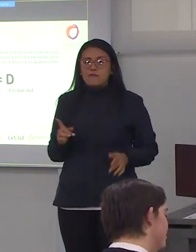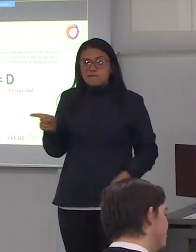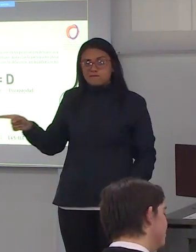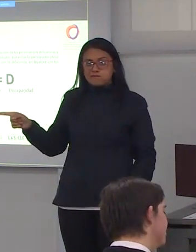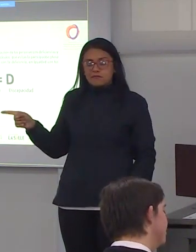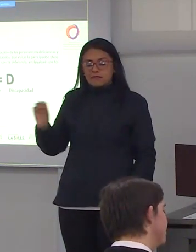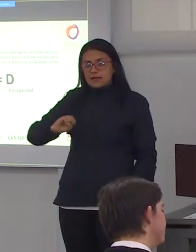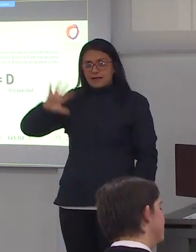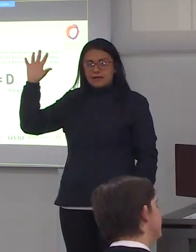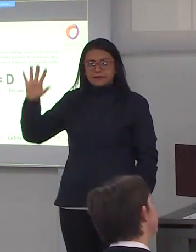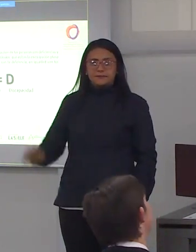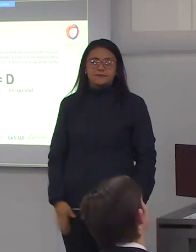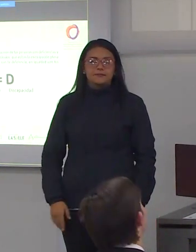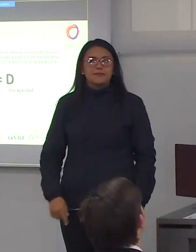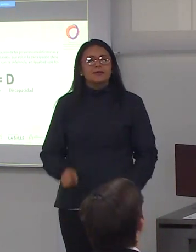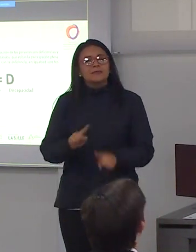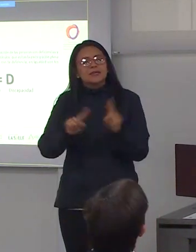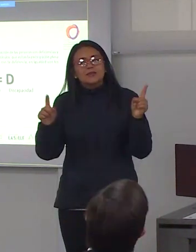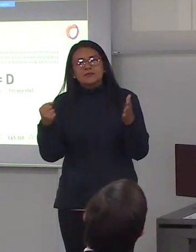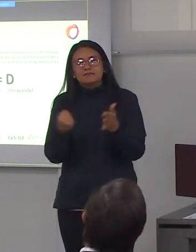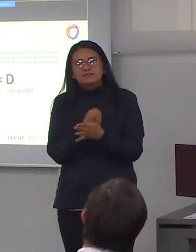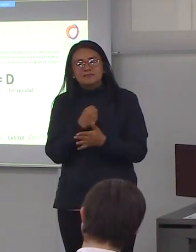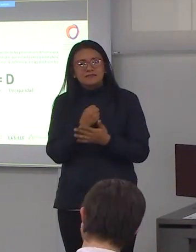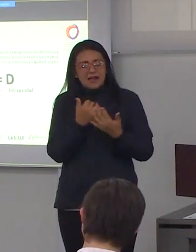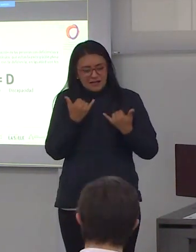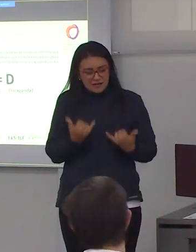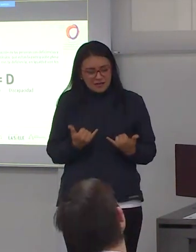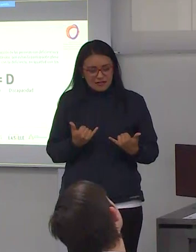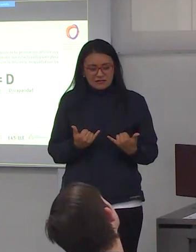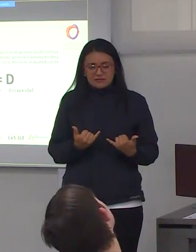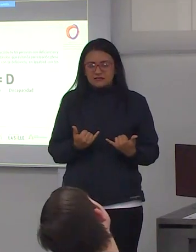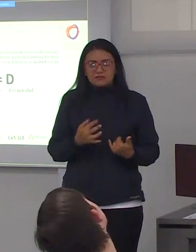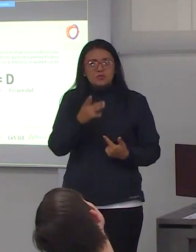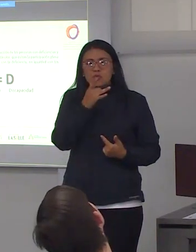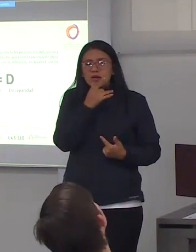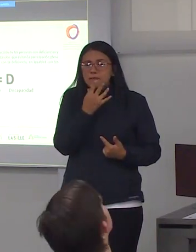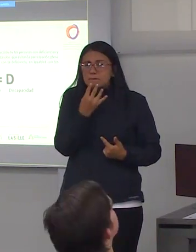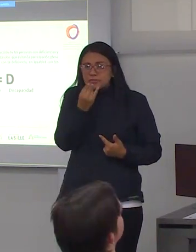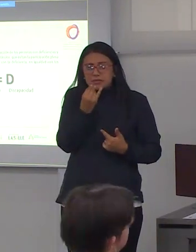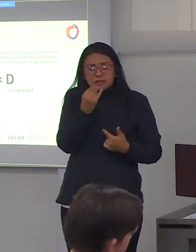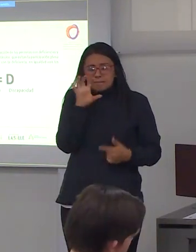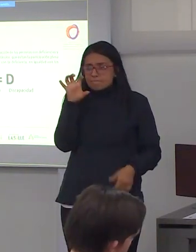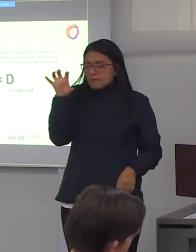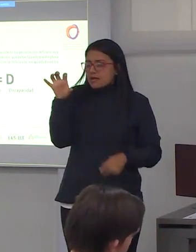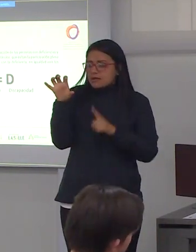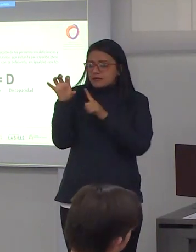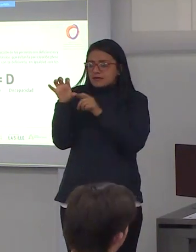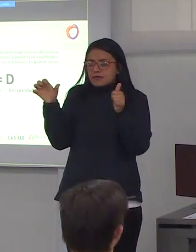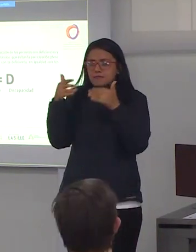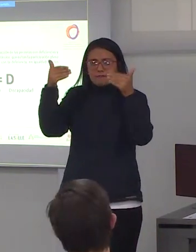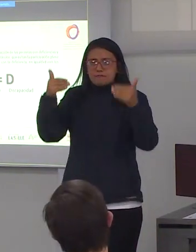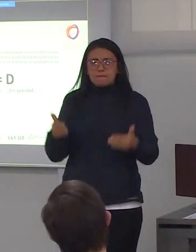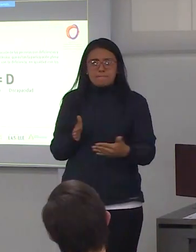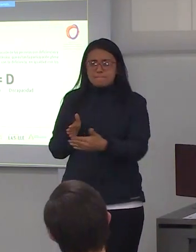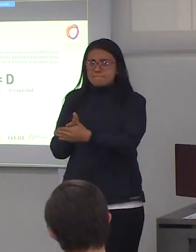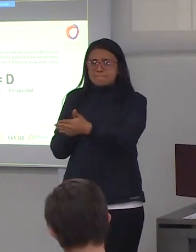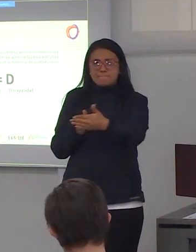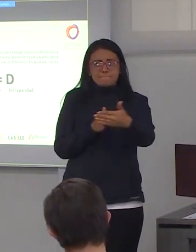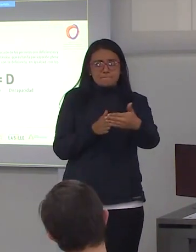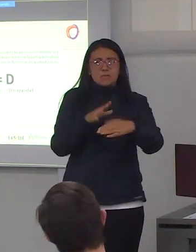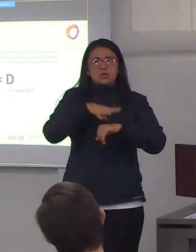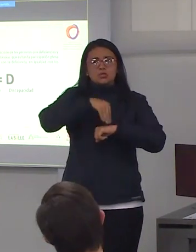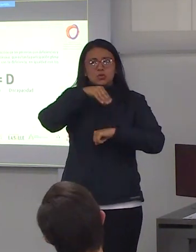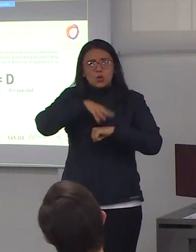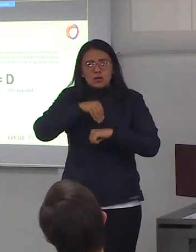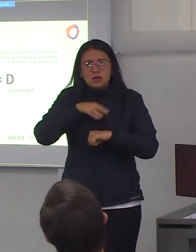clarísimo pero desafortunadamente en el mundo no existe ni un solo país que no tenga barreras ni Suecia